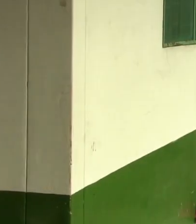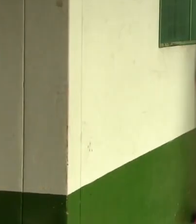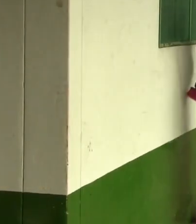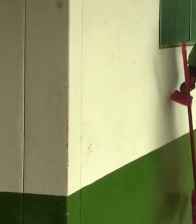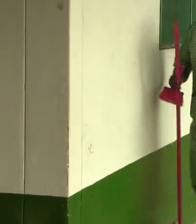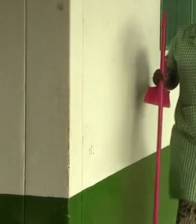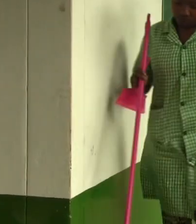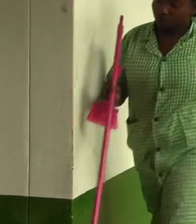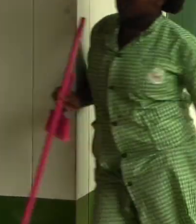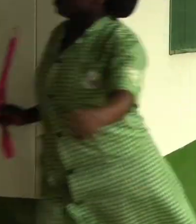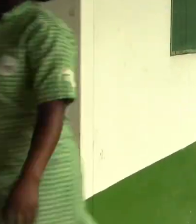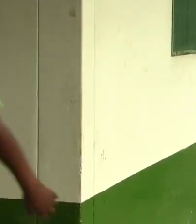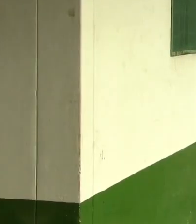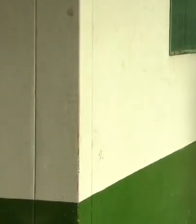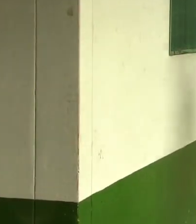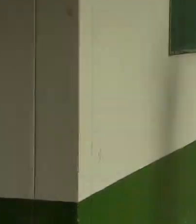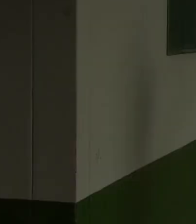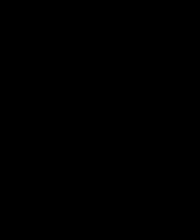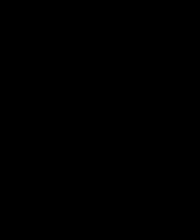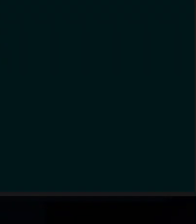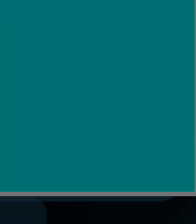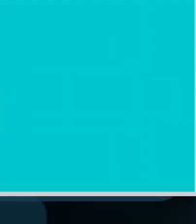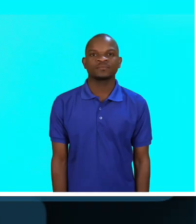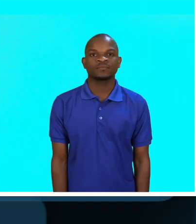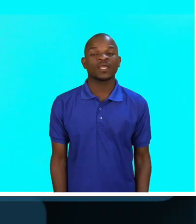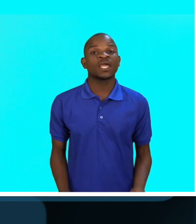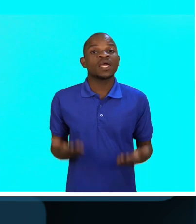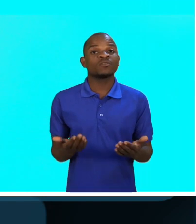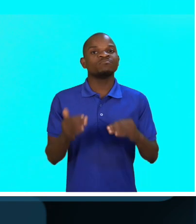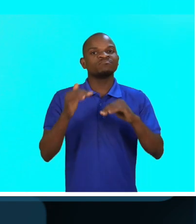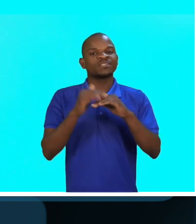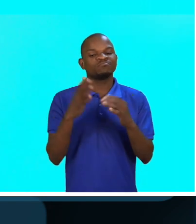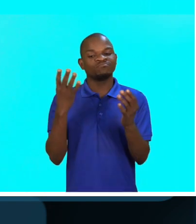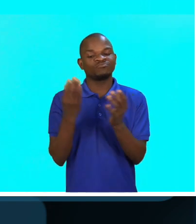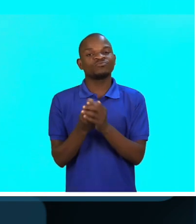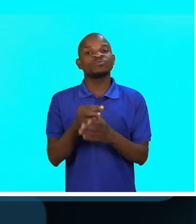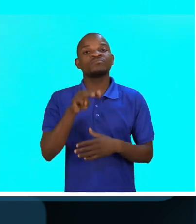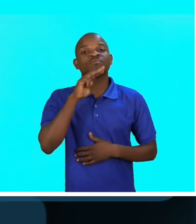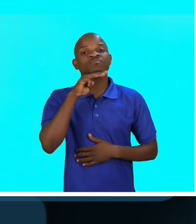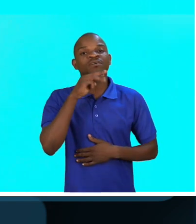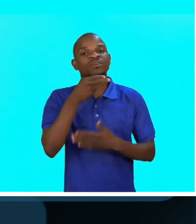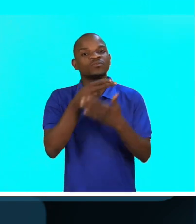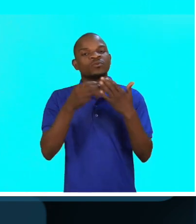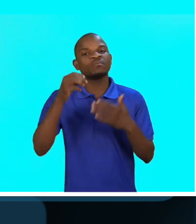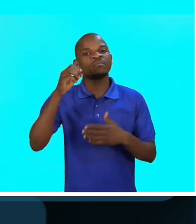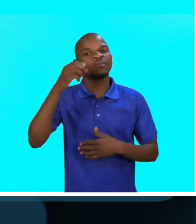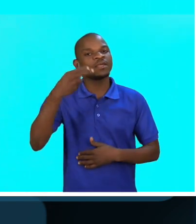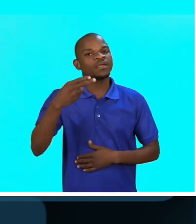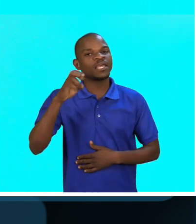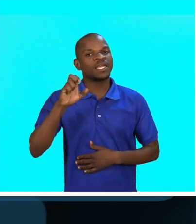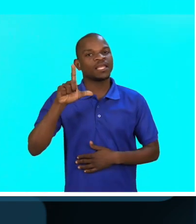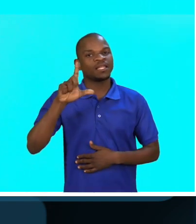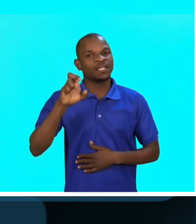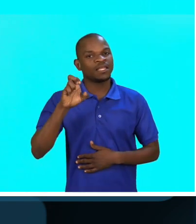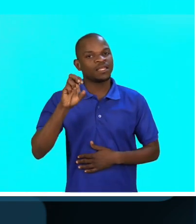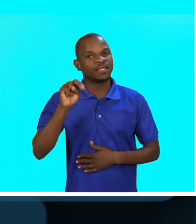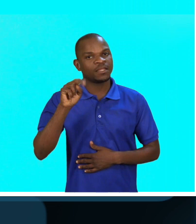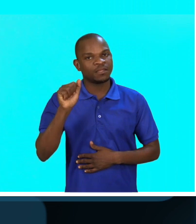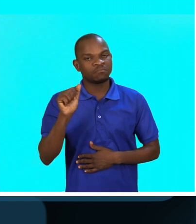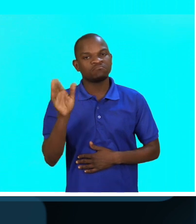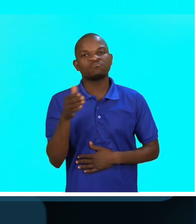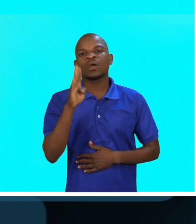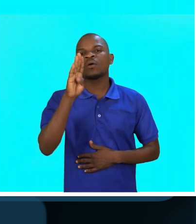Estamos com a mãe Helena, Joane, que ela sempre cuida das